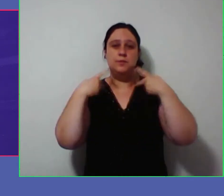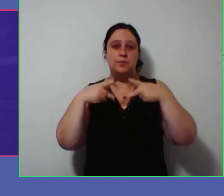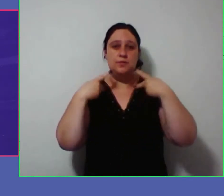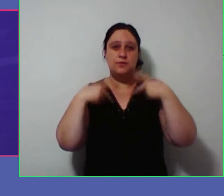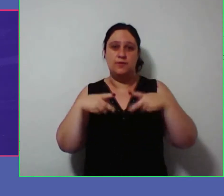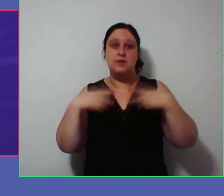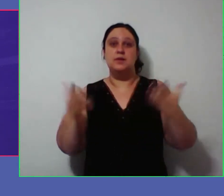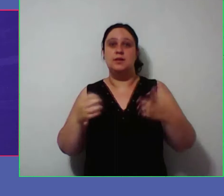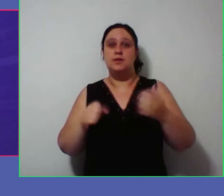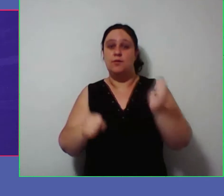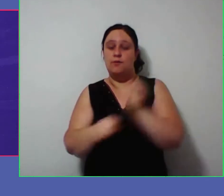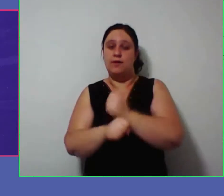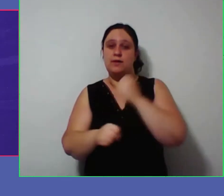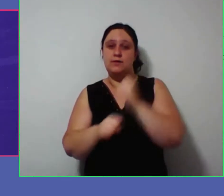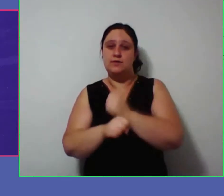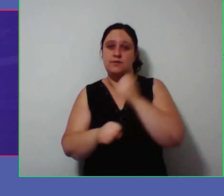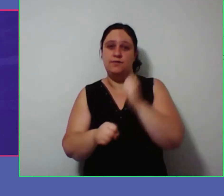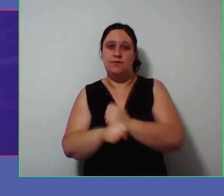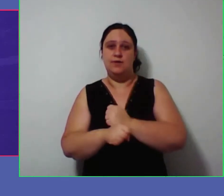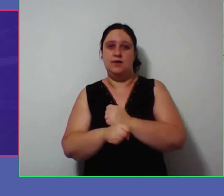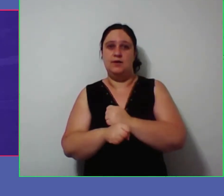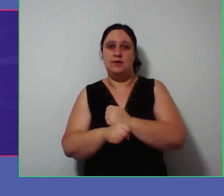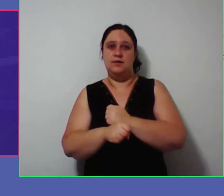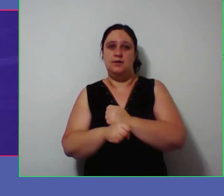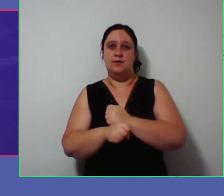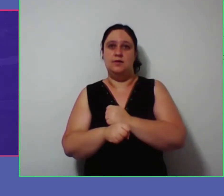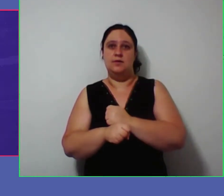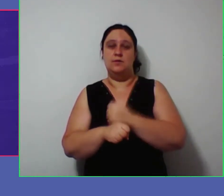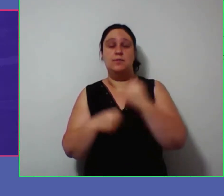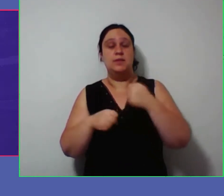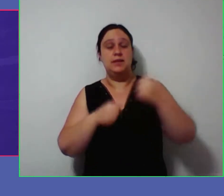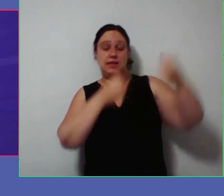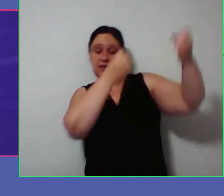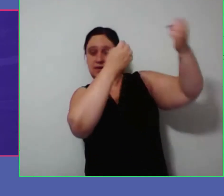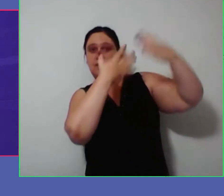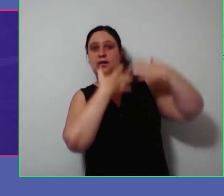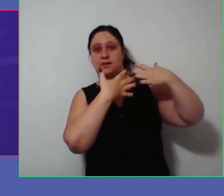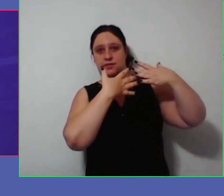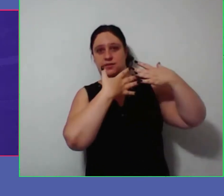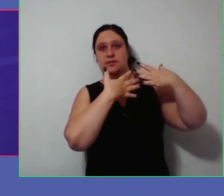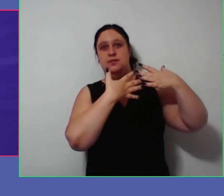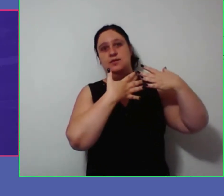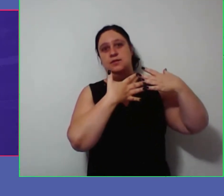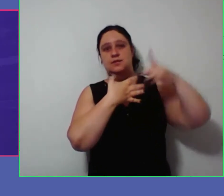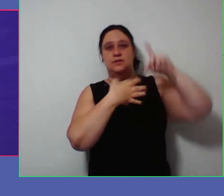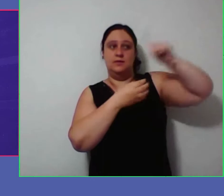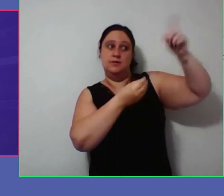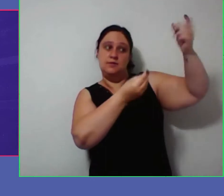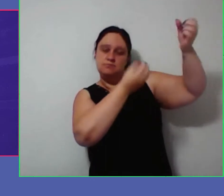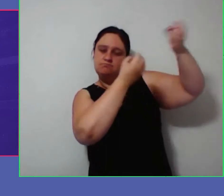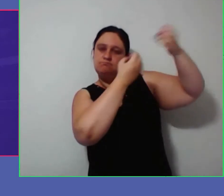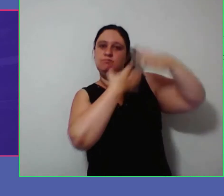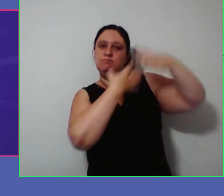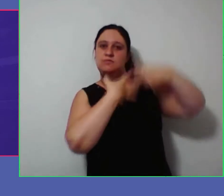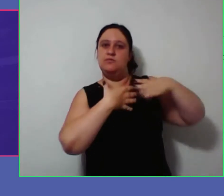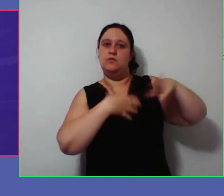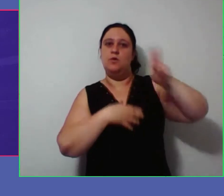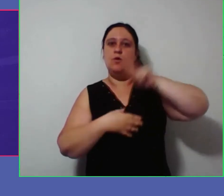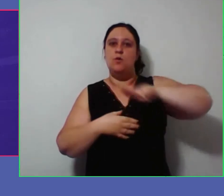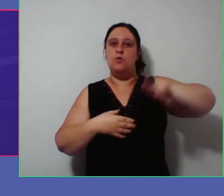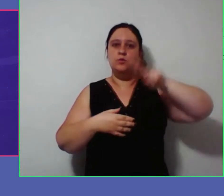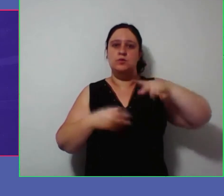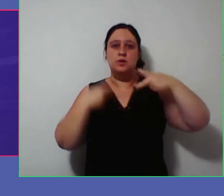sobre essa revelação que Deus deu por meio dos profetas e Deus deu por meio dos